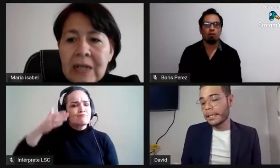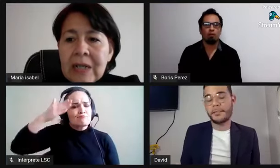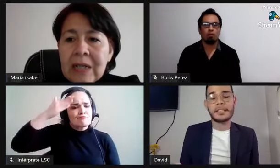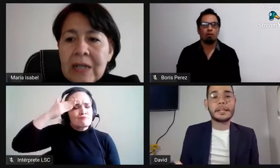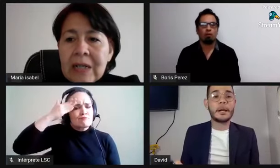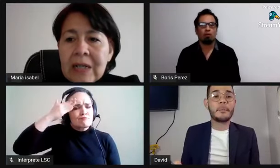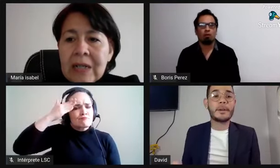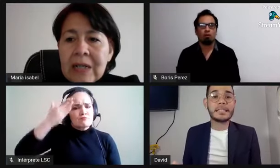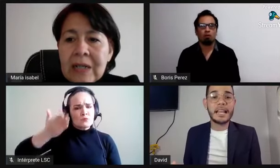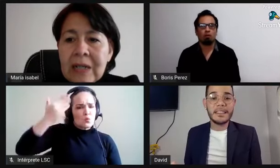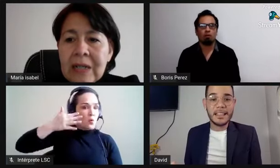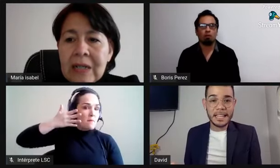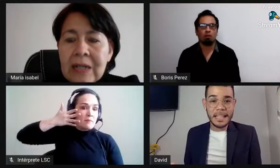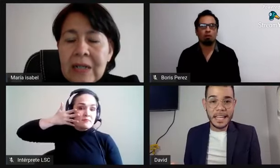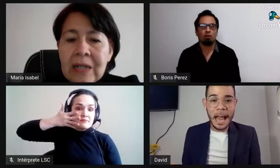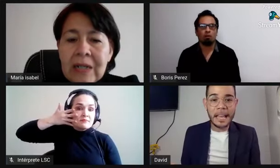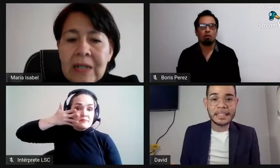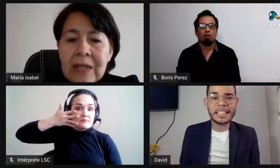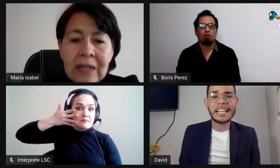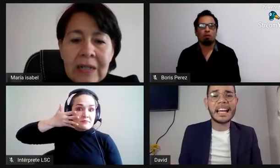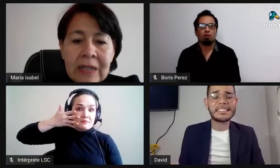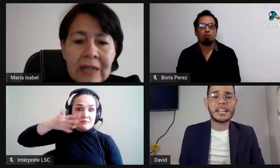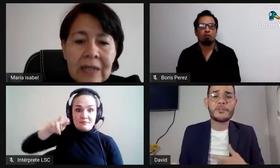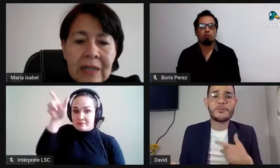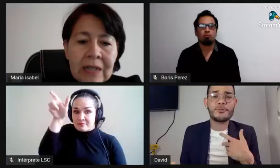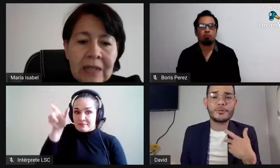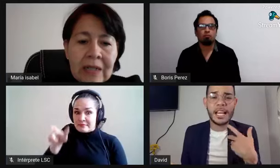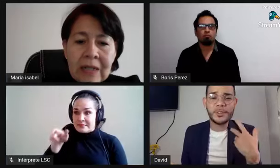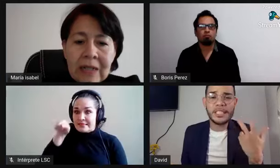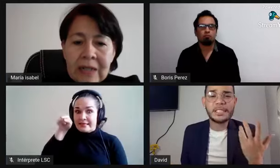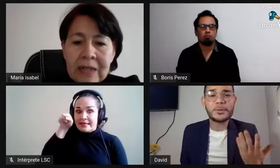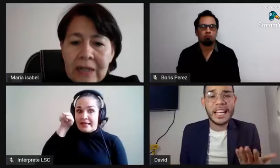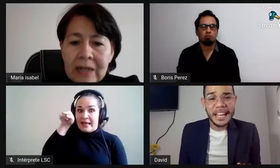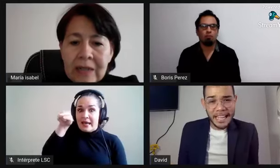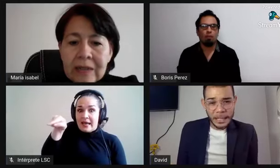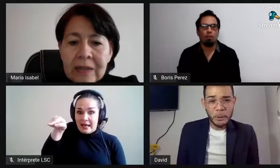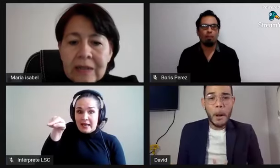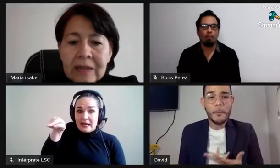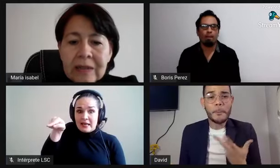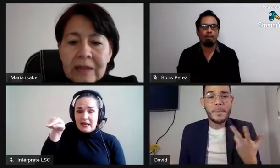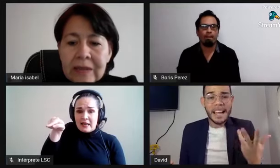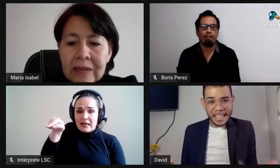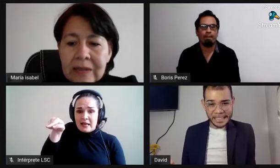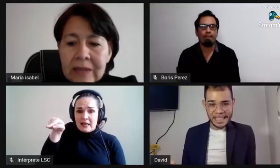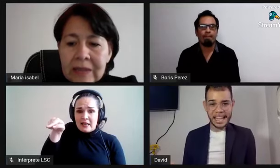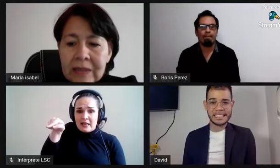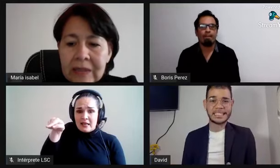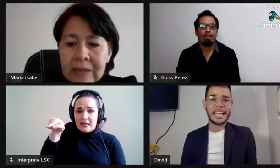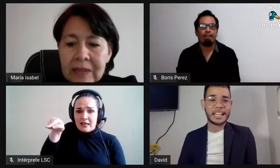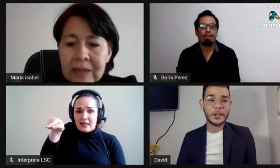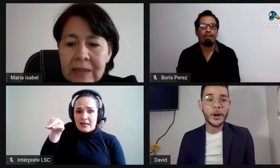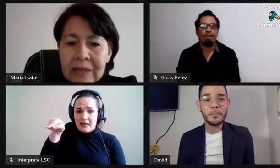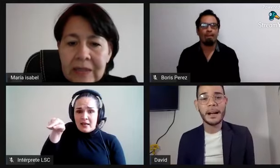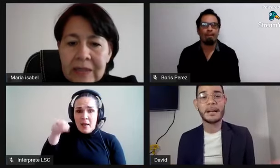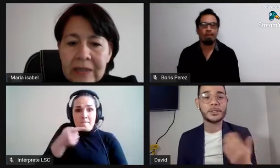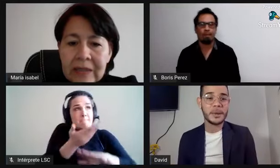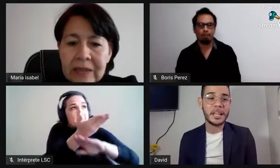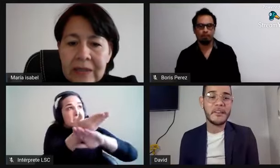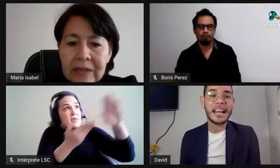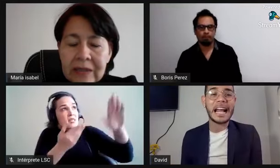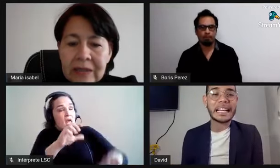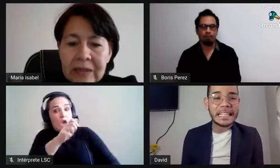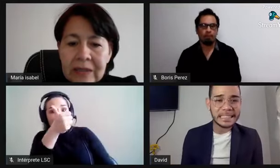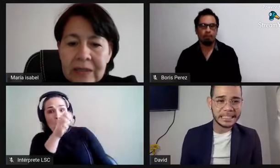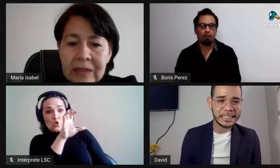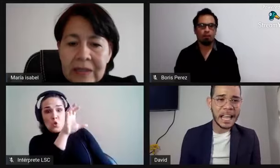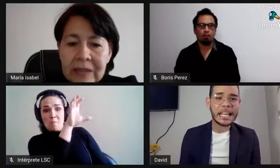momento en el que Francisco de Paula Santander tiene que hacer una solicitud de crédito a un país exterior para